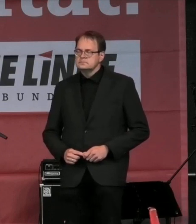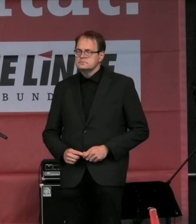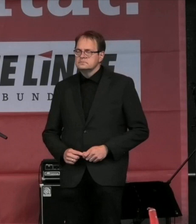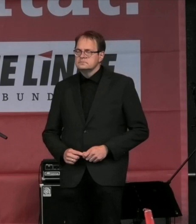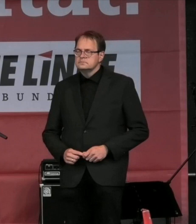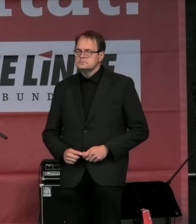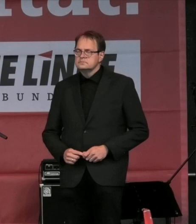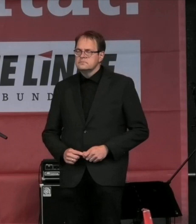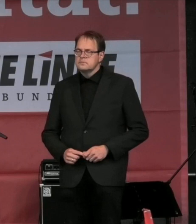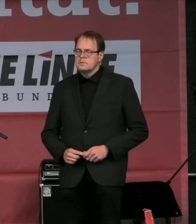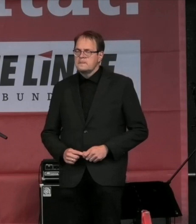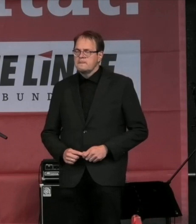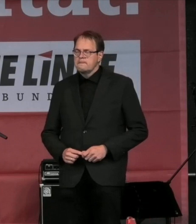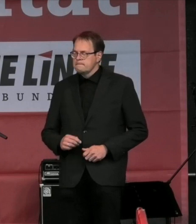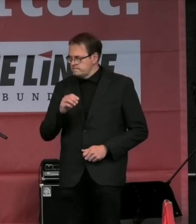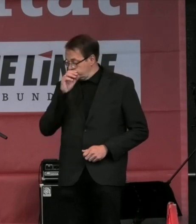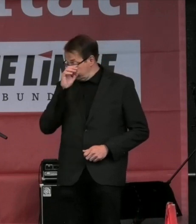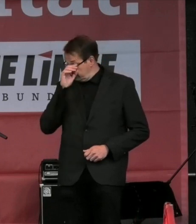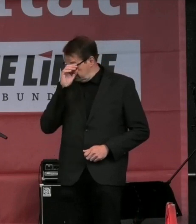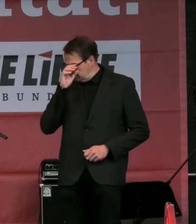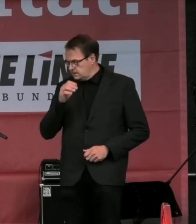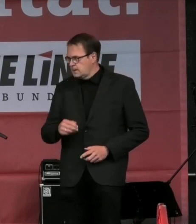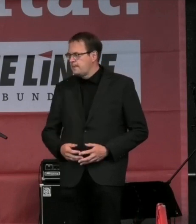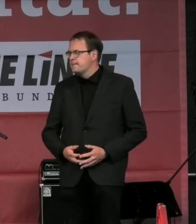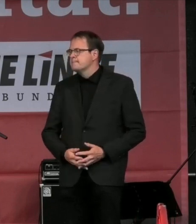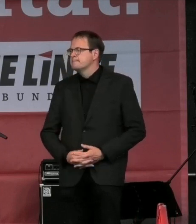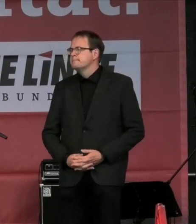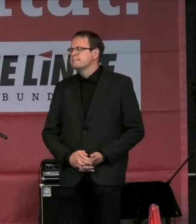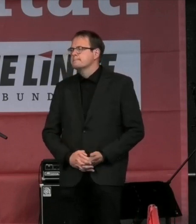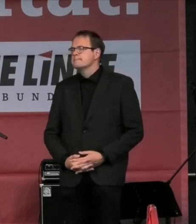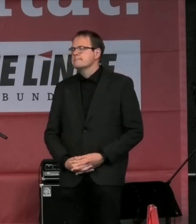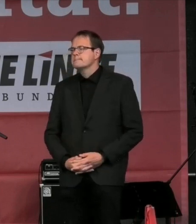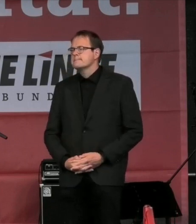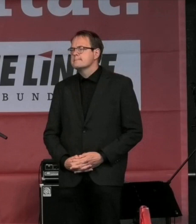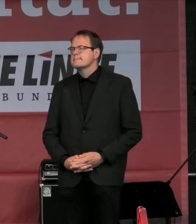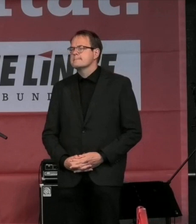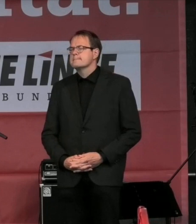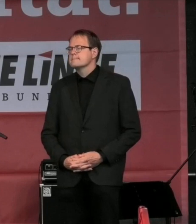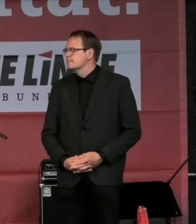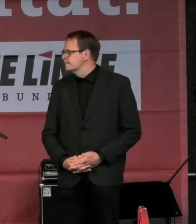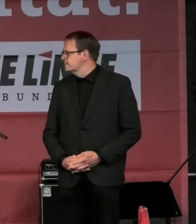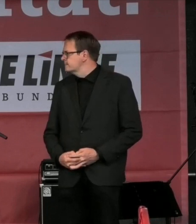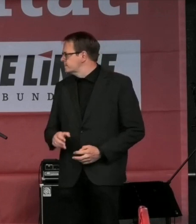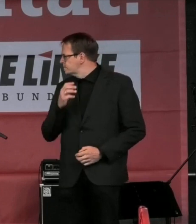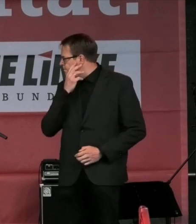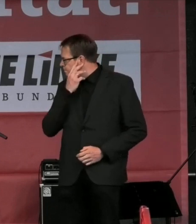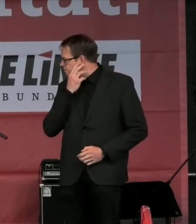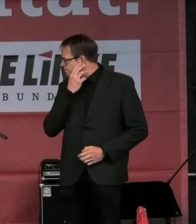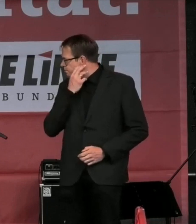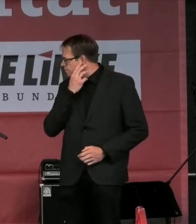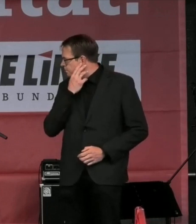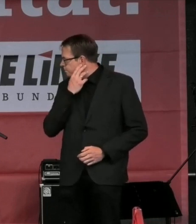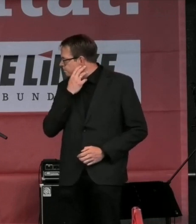gespalten ist ich wünsche mir ein land wo es wieder mehr sozialen ausgleich gibt und auch mehr sozialen zusammenhalt und nicht diese